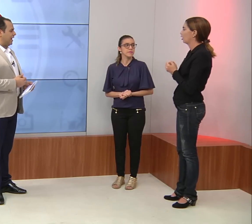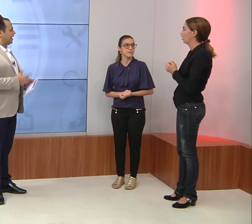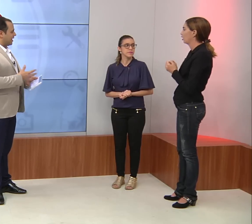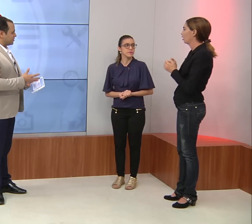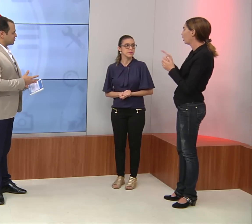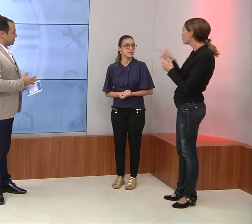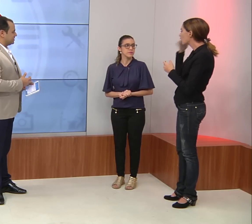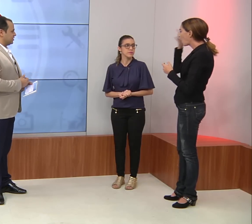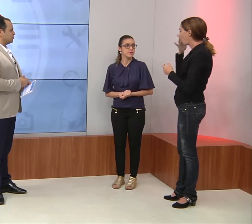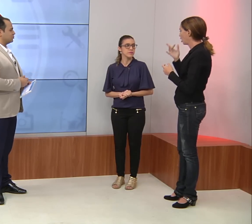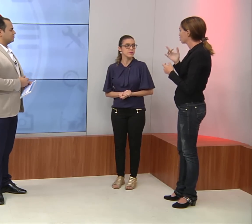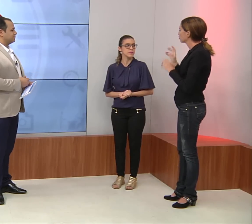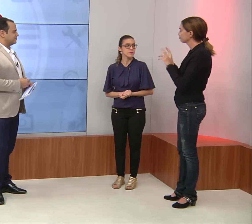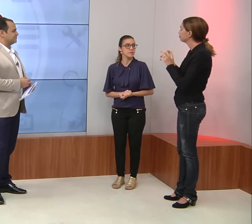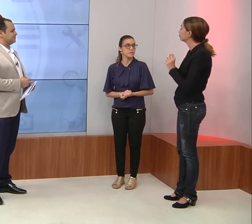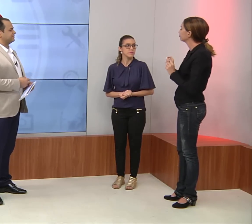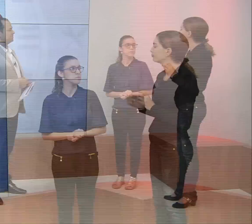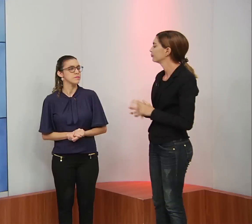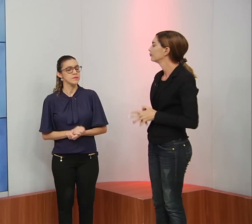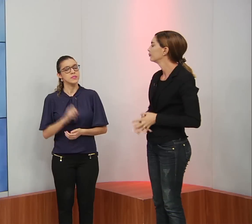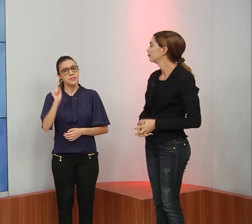o que ela acha sobre esse assunto.